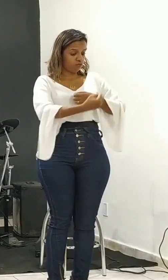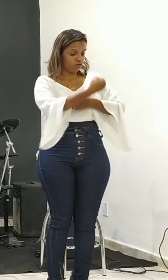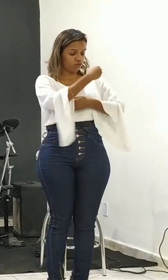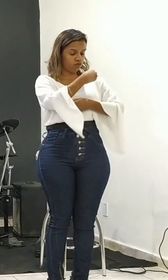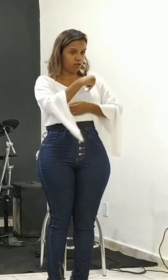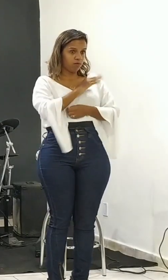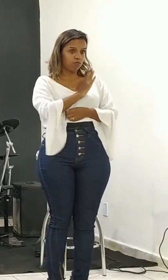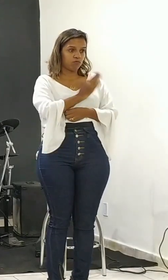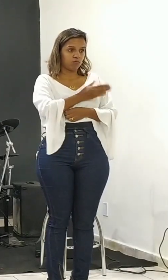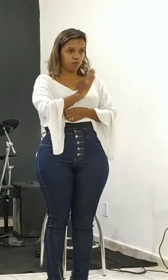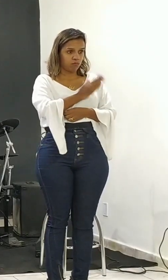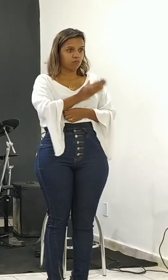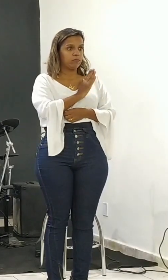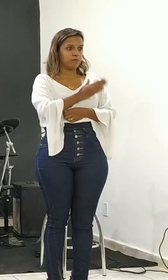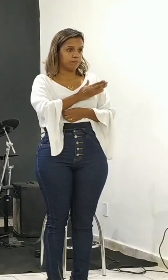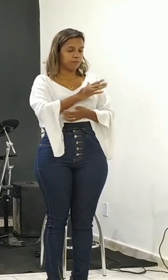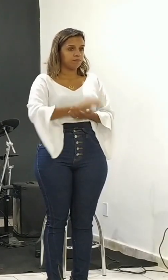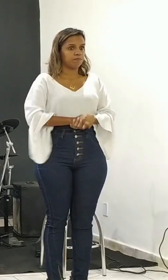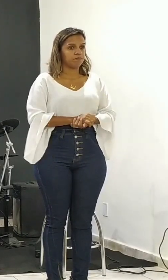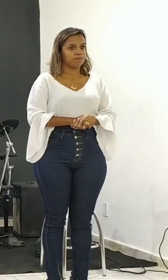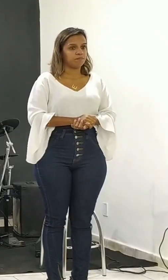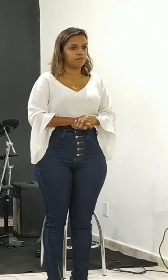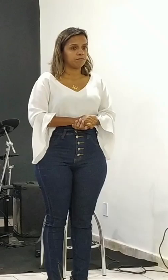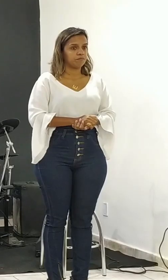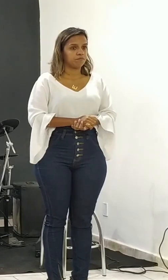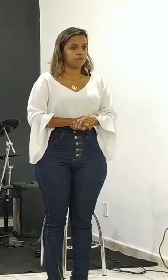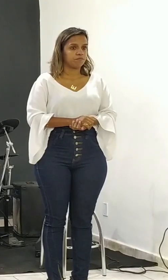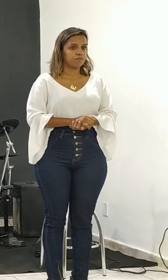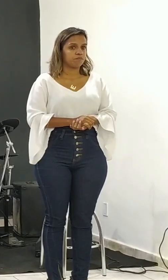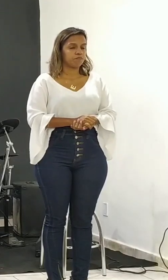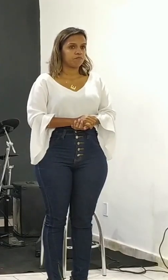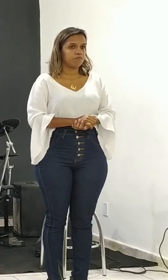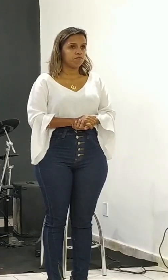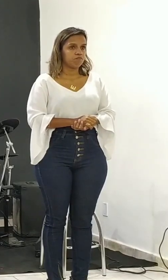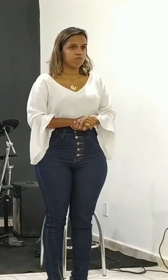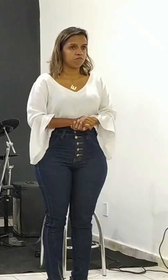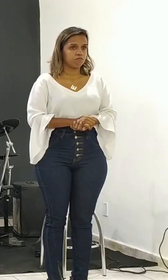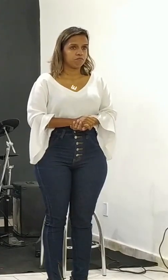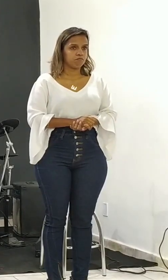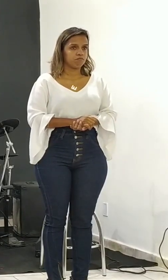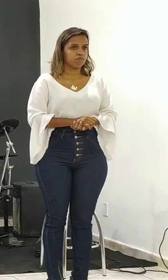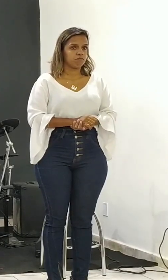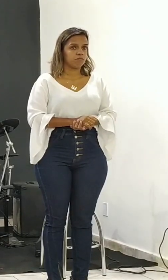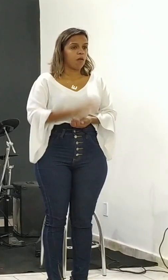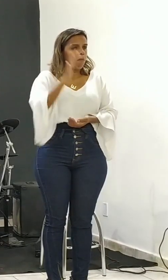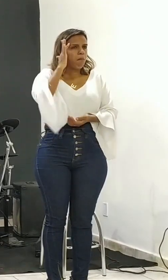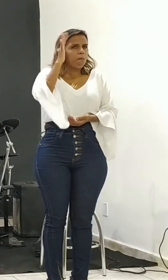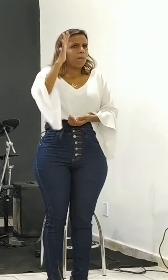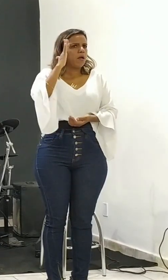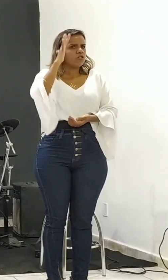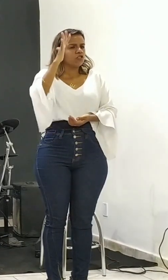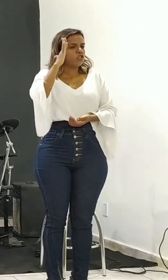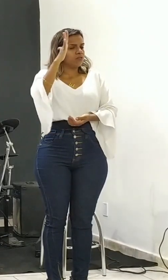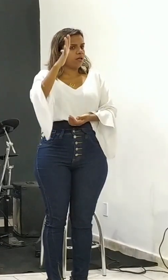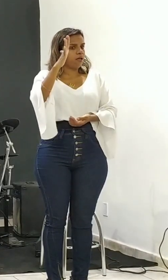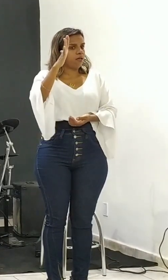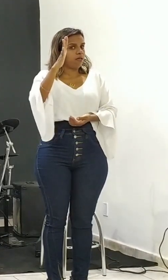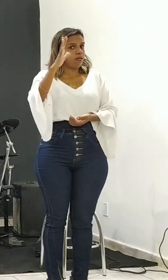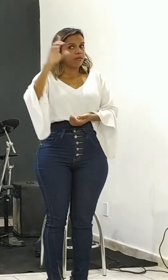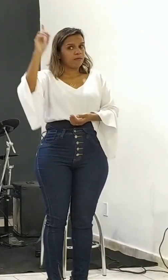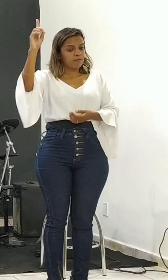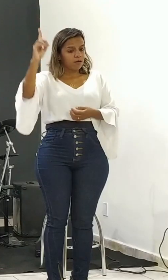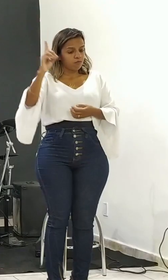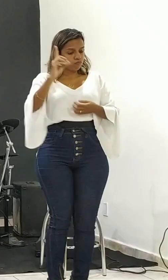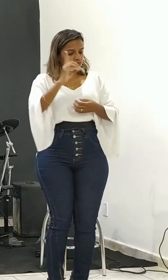morada de Deus. Quem em sã consciência pode imaginar que alguém que é morada de Deus está